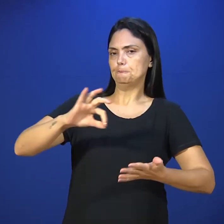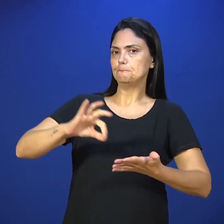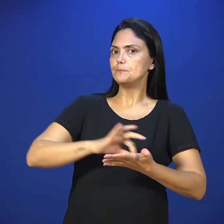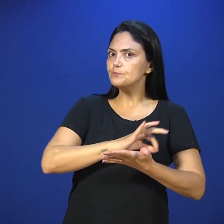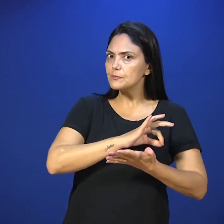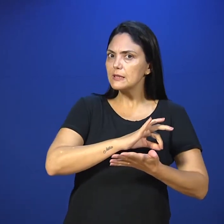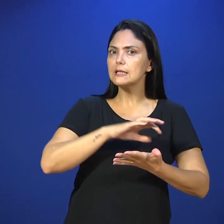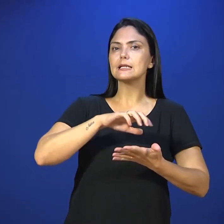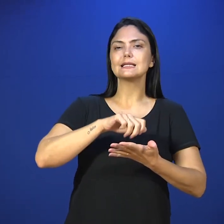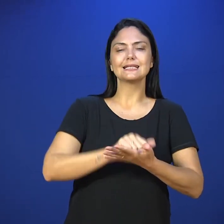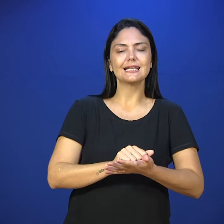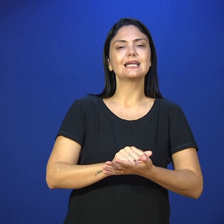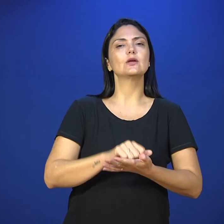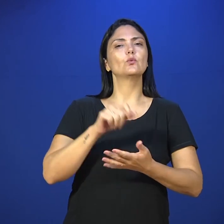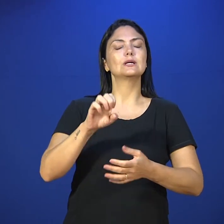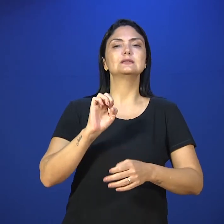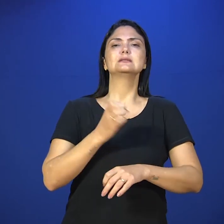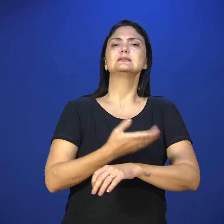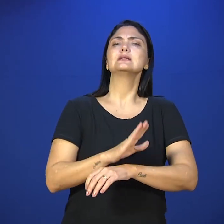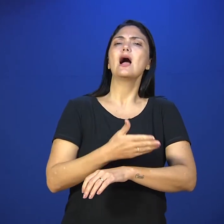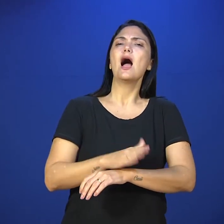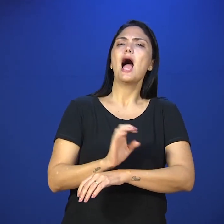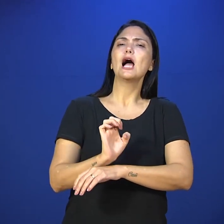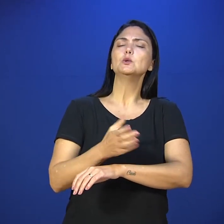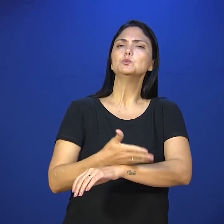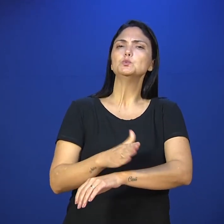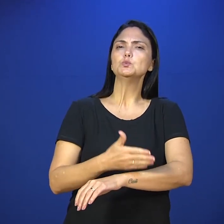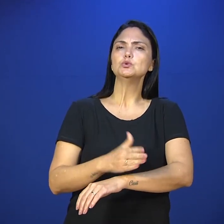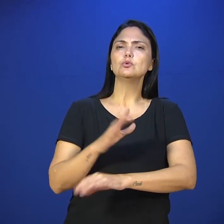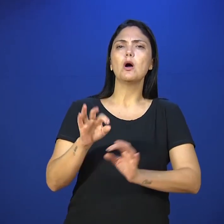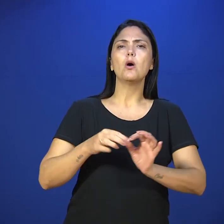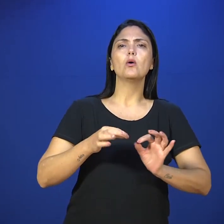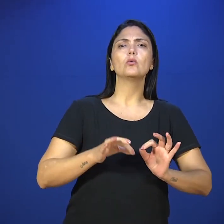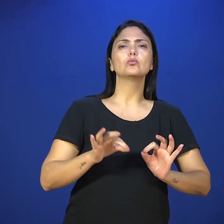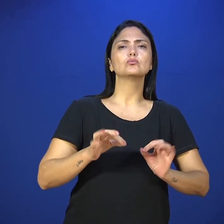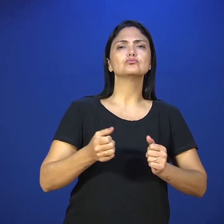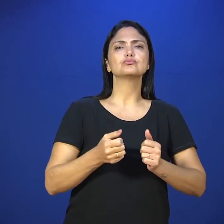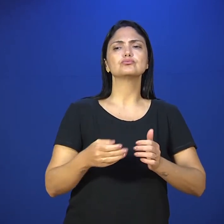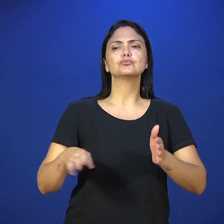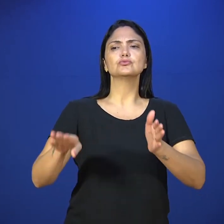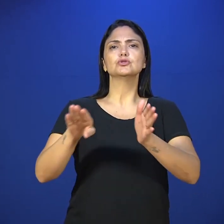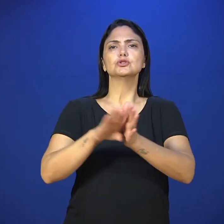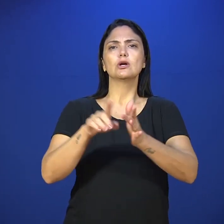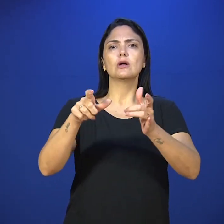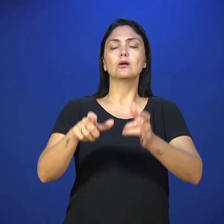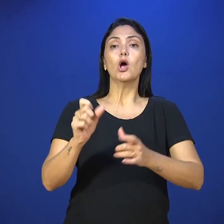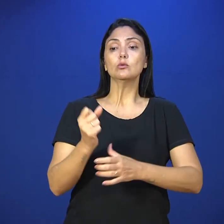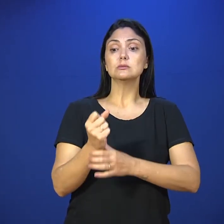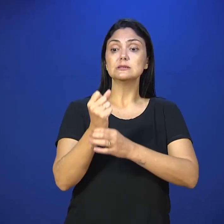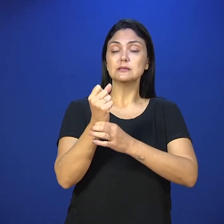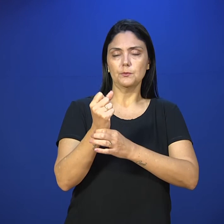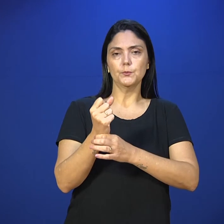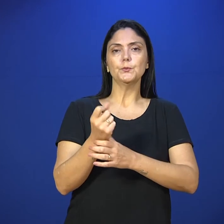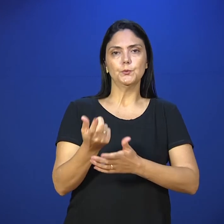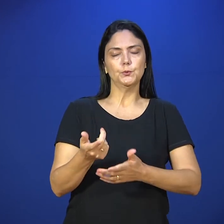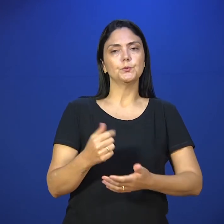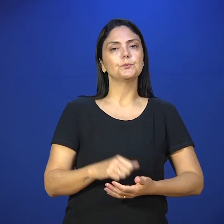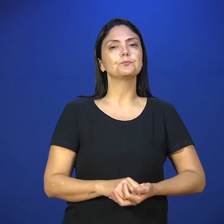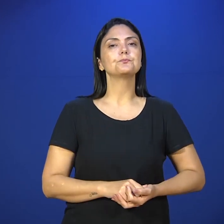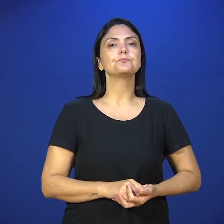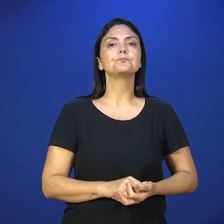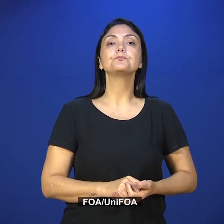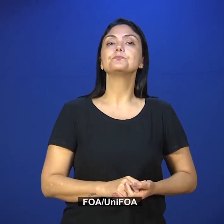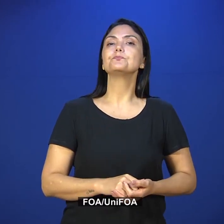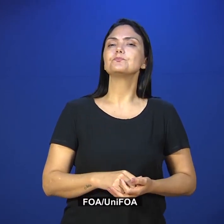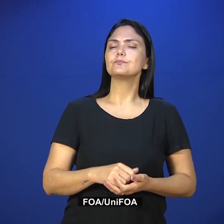Unifoa para fins de estágio e deslocamento, conforme os termos da apólice de seguro. 7. Fica o